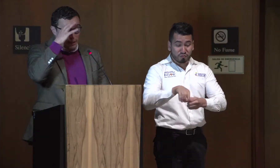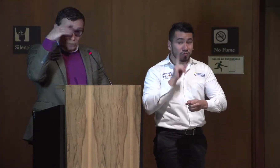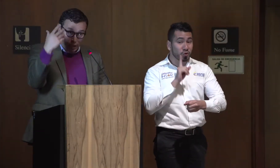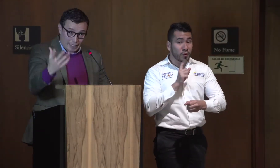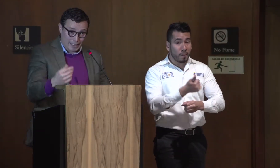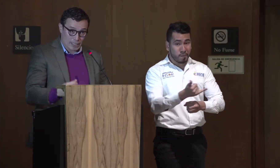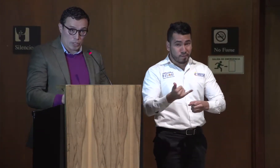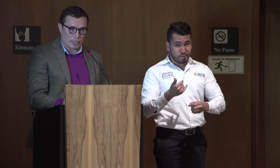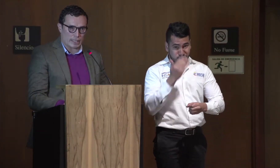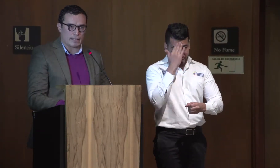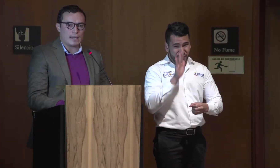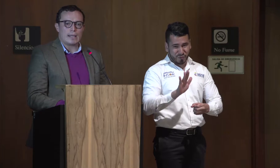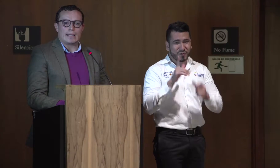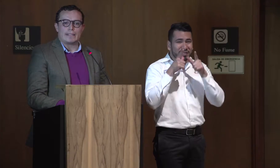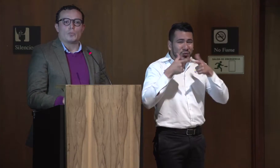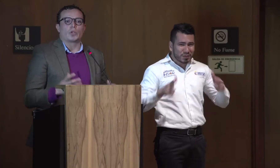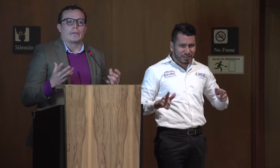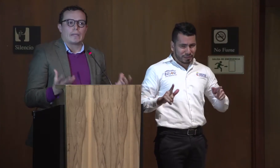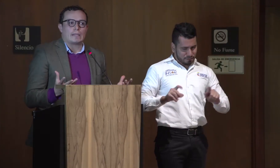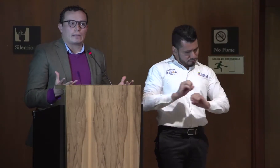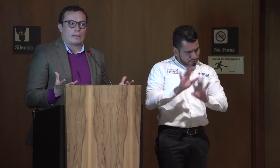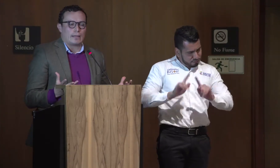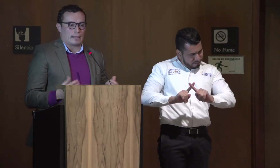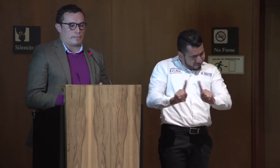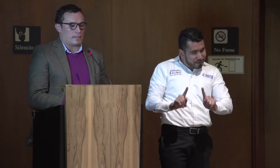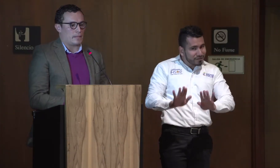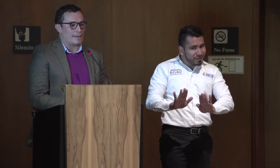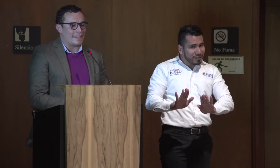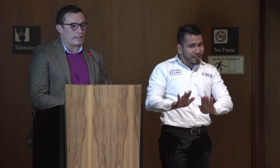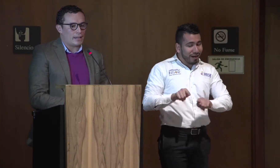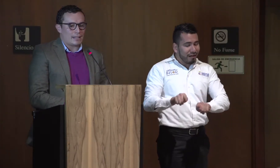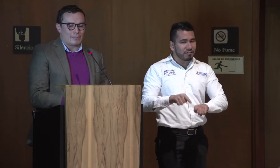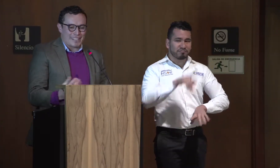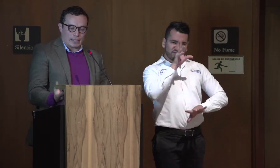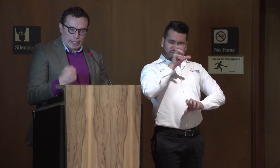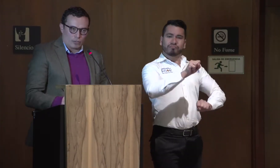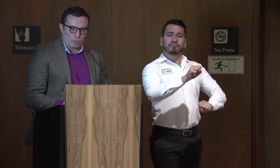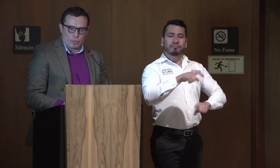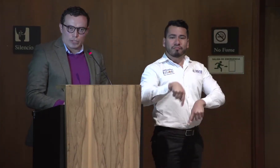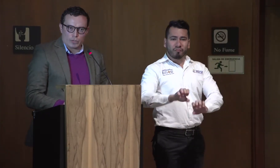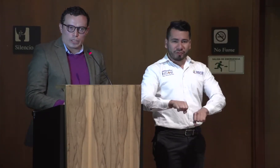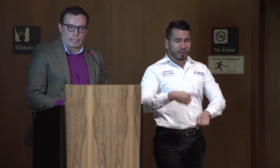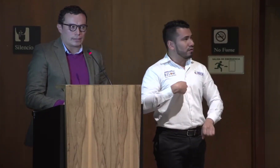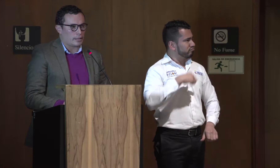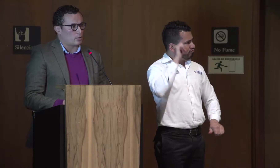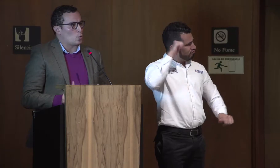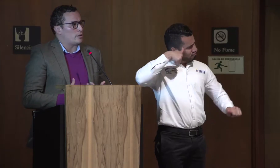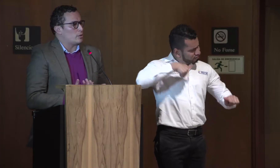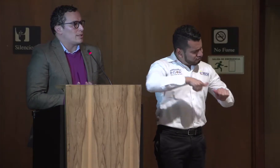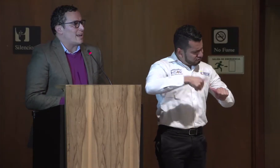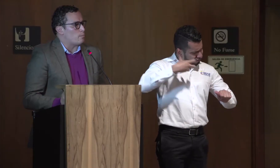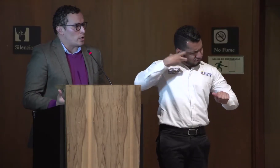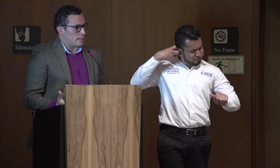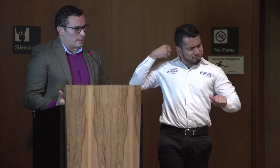¿sí? Unas particularidades lingüísticas, sino porque viene esa capacidad de también traernos su memoria histórica, traernos